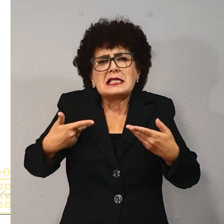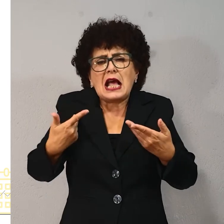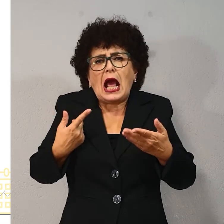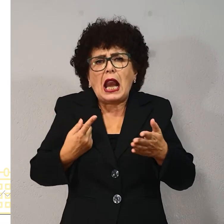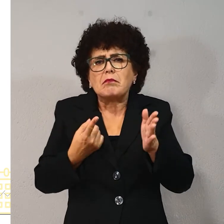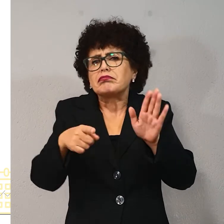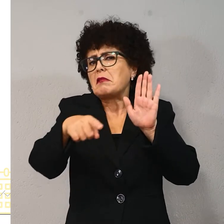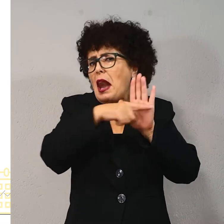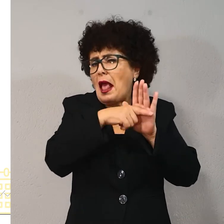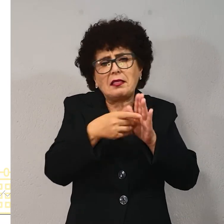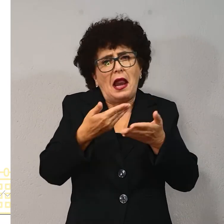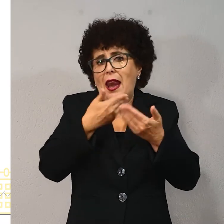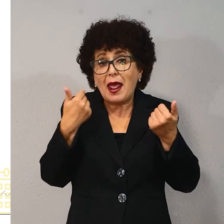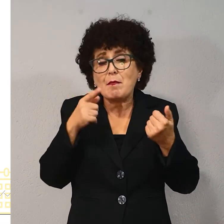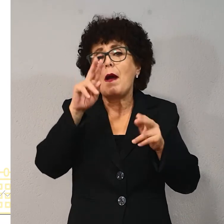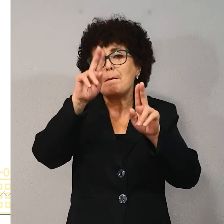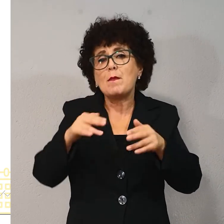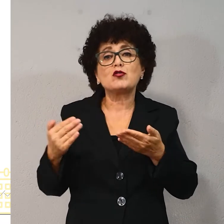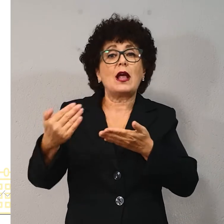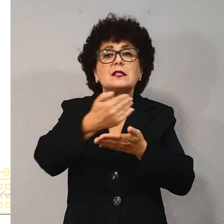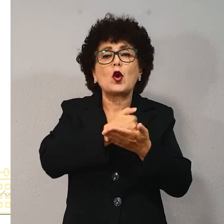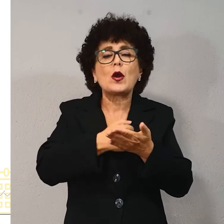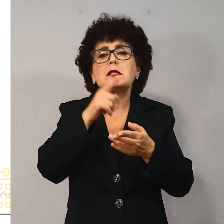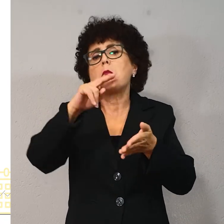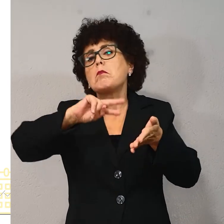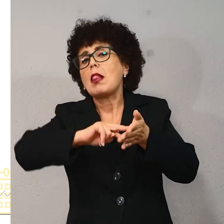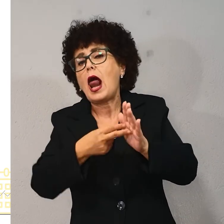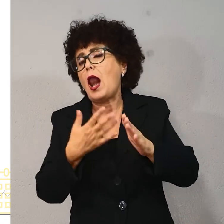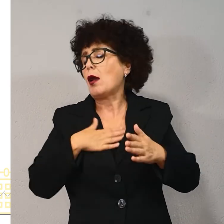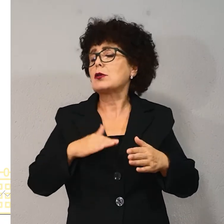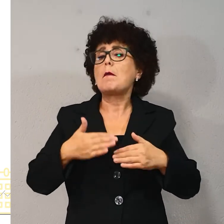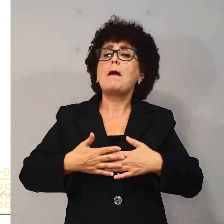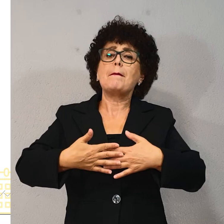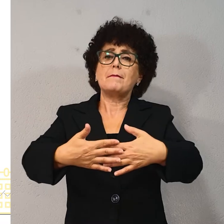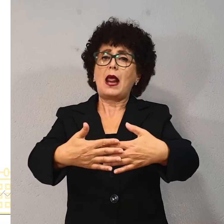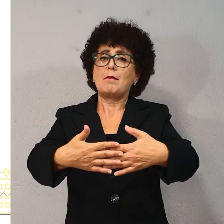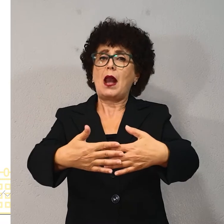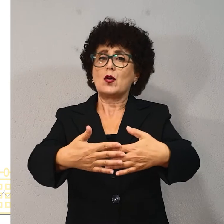ефекти и може да се користи и за планирање на бременост.